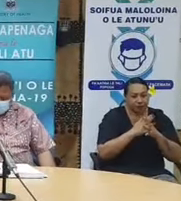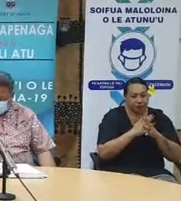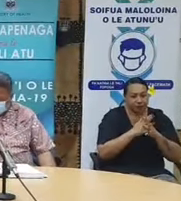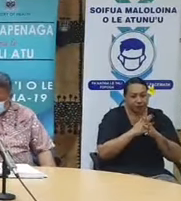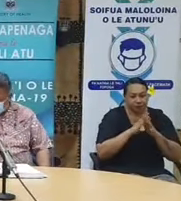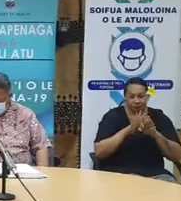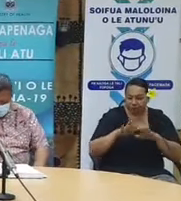le usa ma nei mal committee ile angale le mai o le tu so i fo mai manuel.